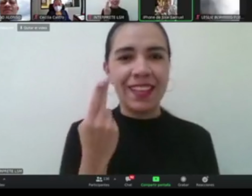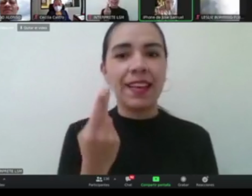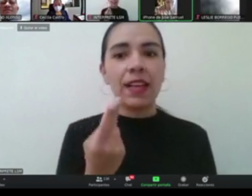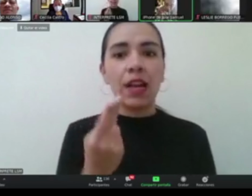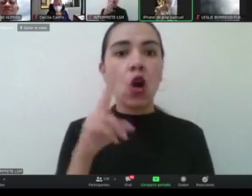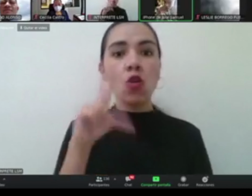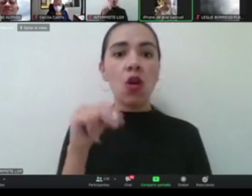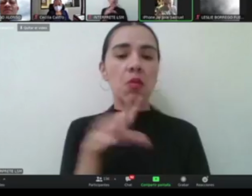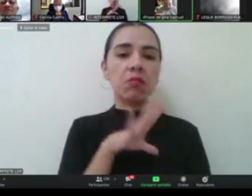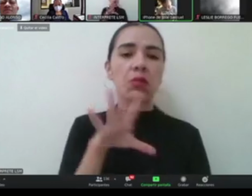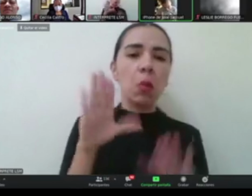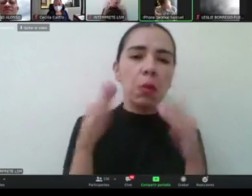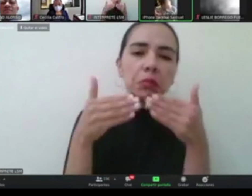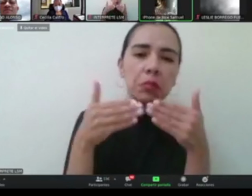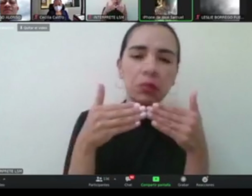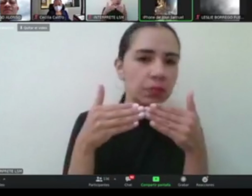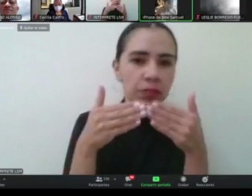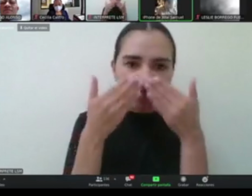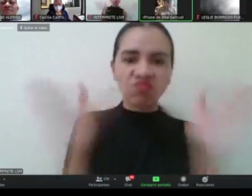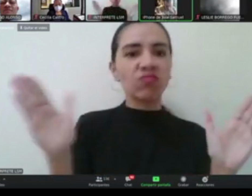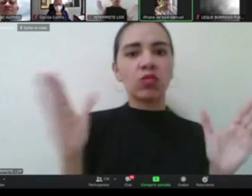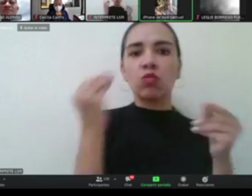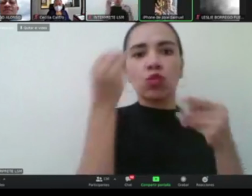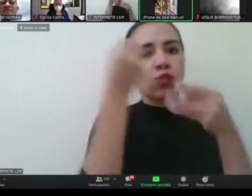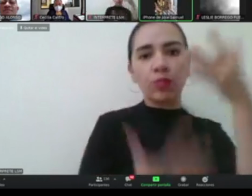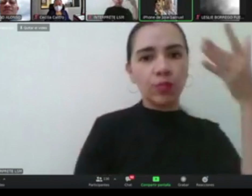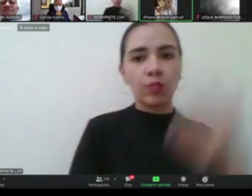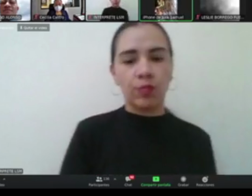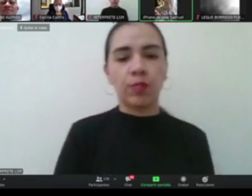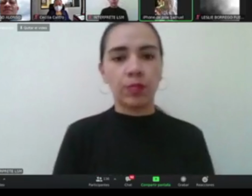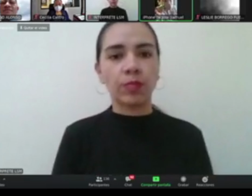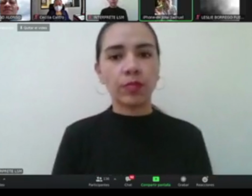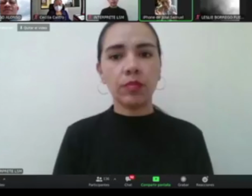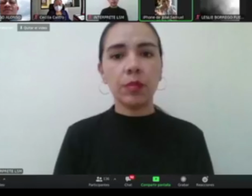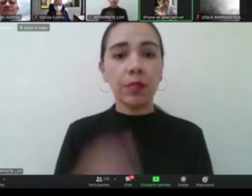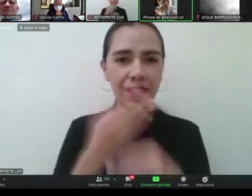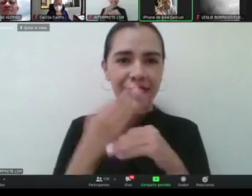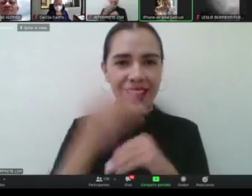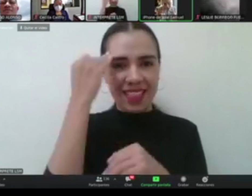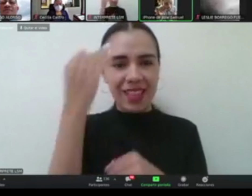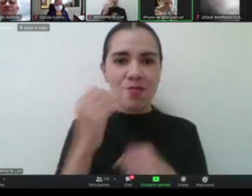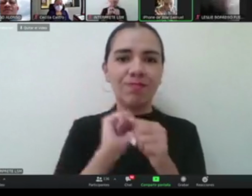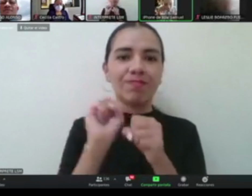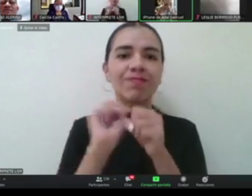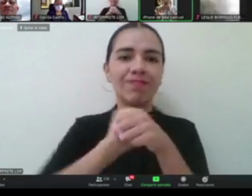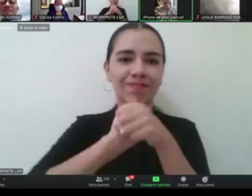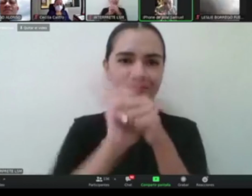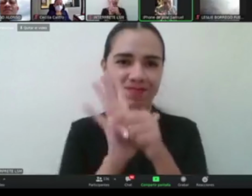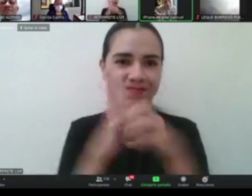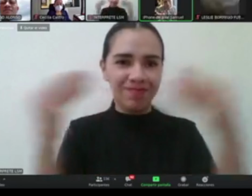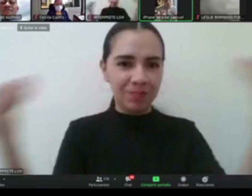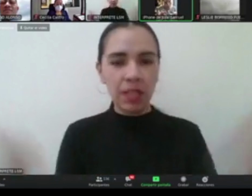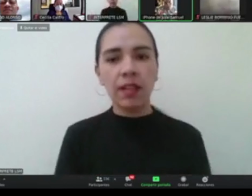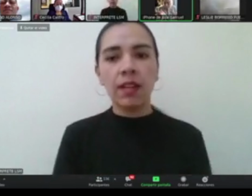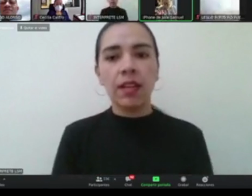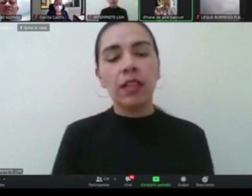cerremos solo a eso, ¿ya? No nos cerremos solo a eso. En este tiempo de pandemia, yo sé que hay muchas personas que,